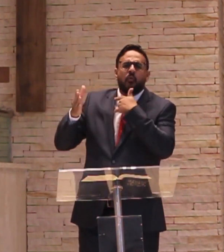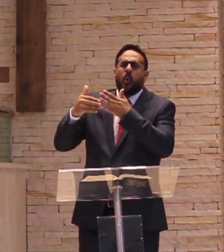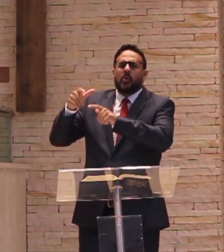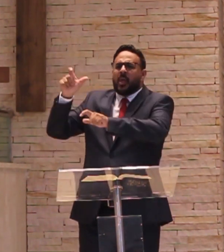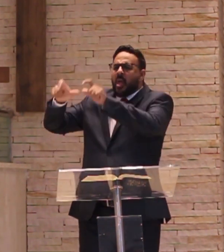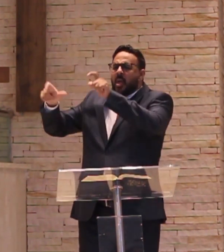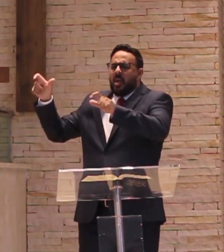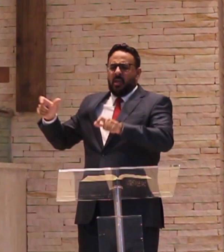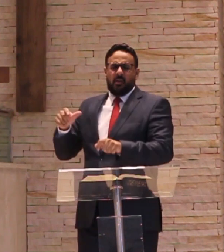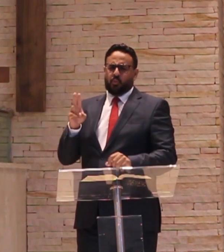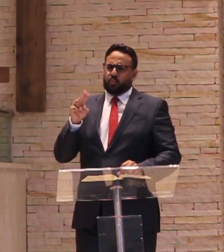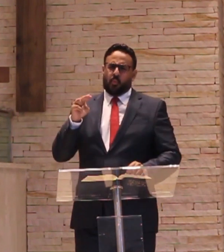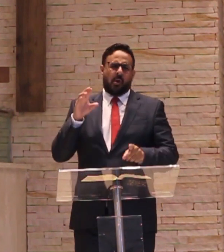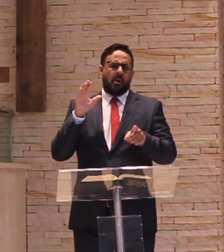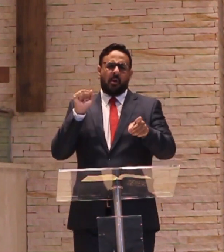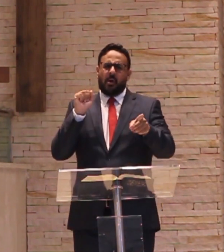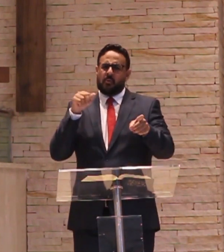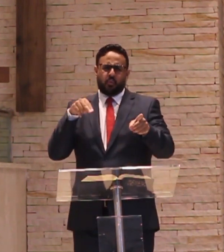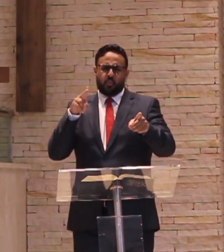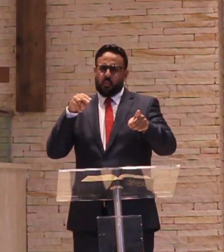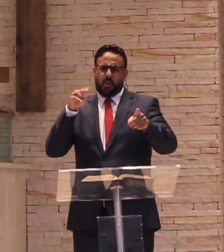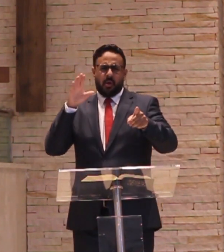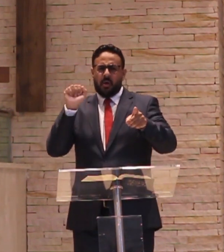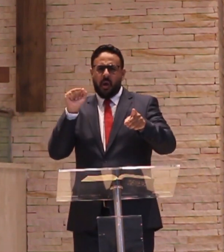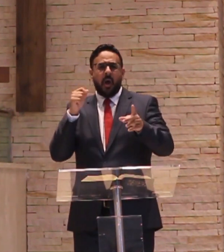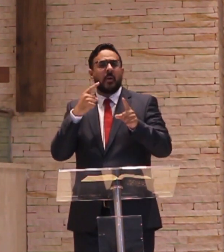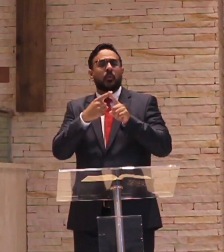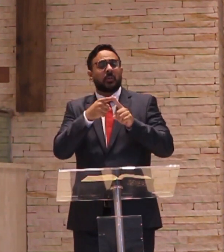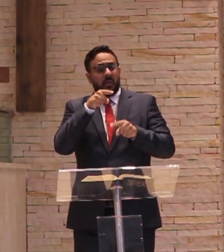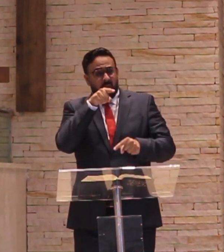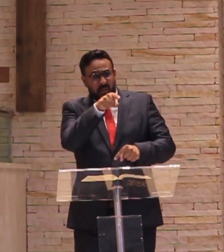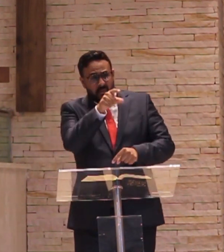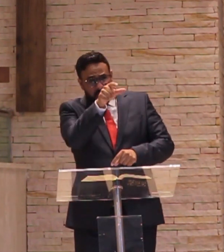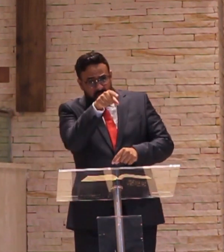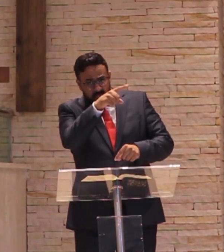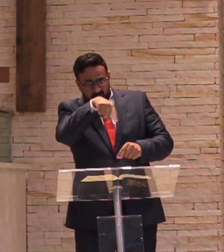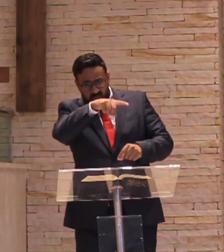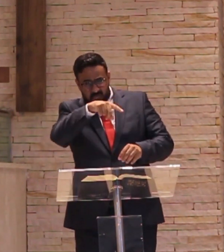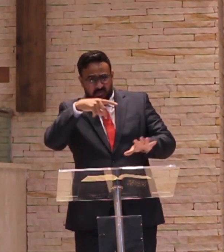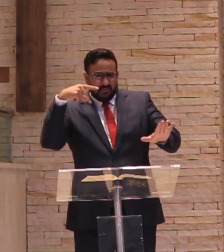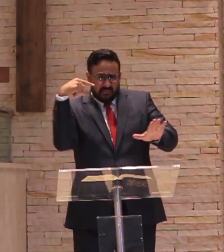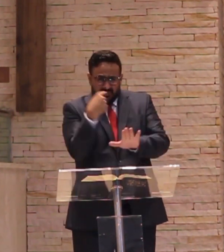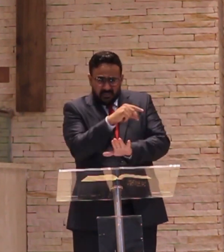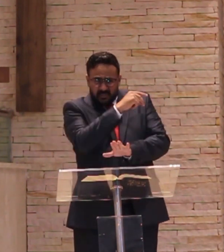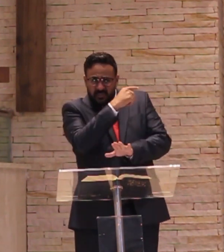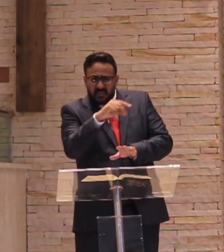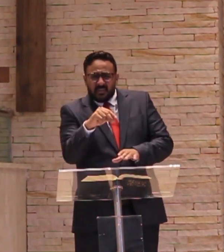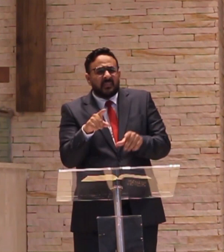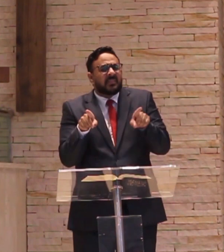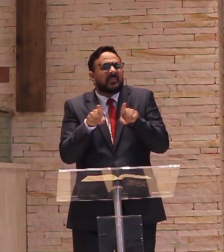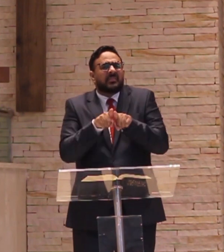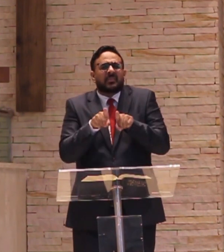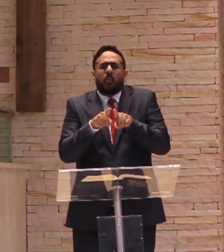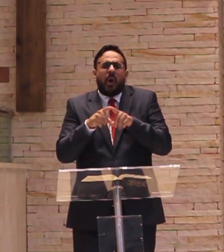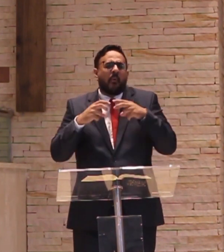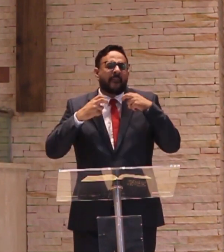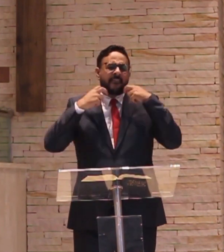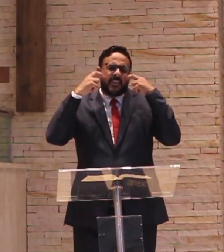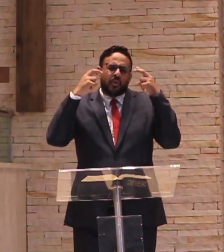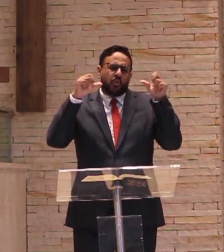muita crueldade, que aquele tipo de tortura nunca tinha sido executado com nenhum